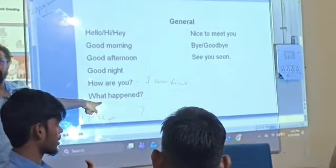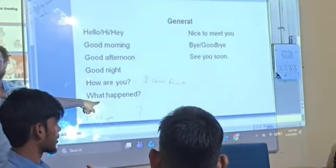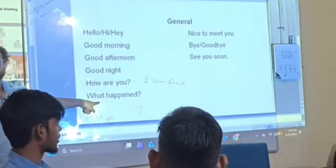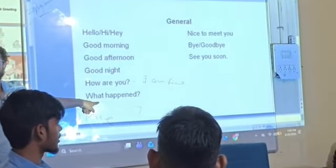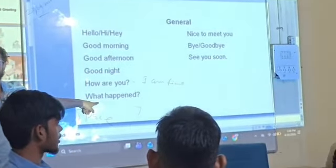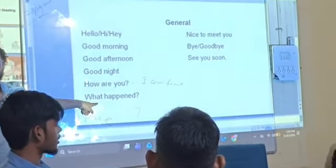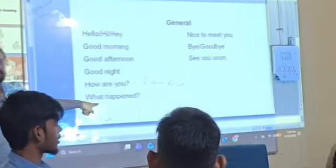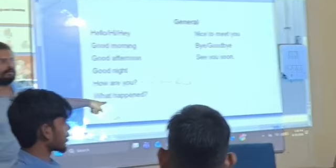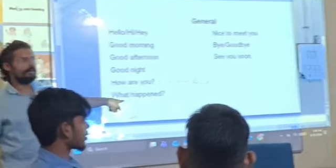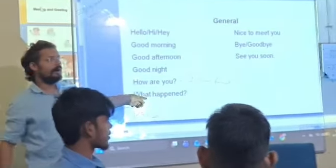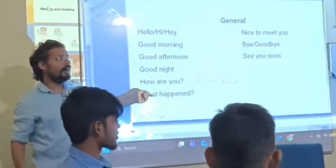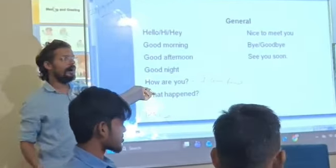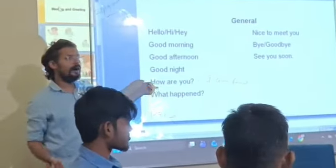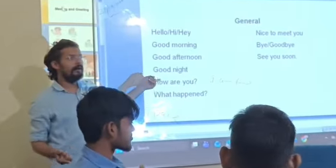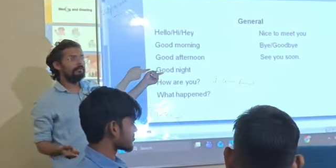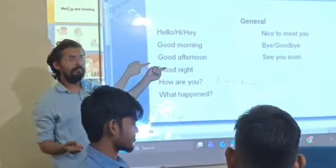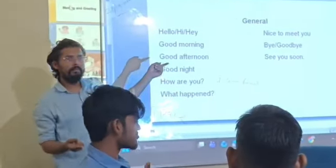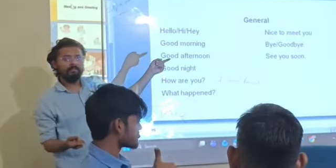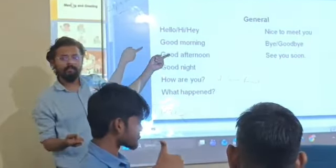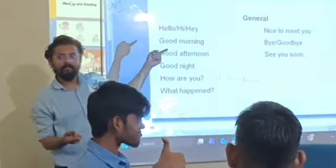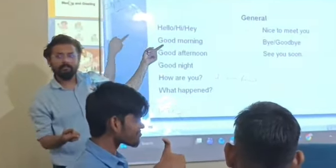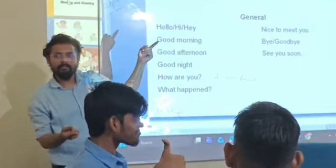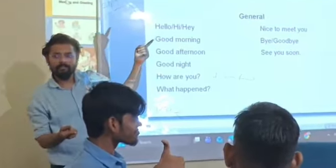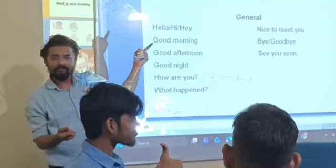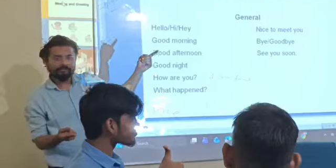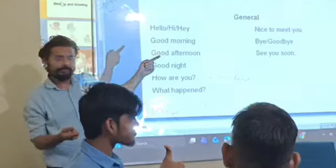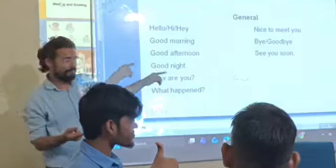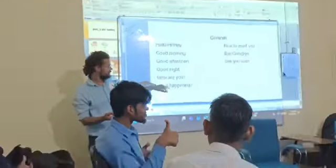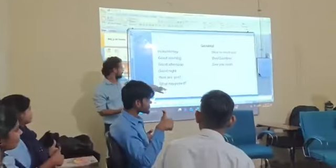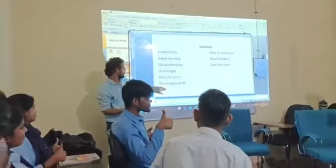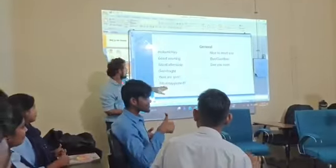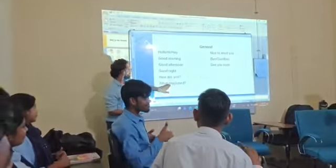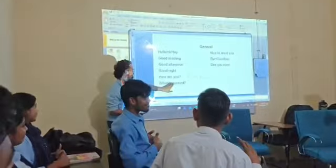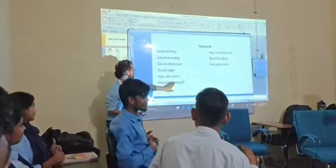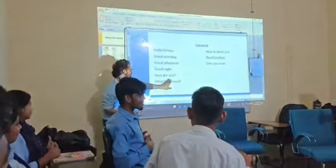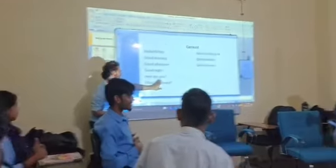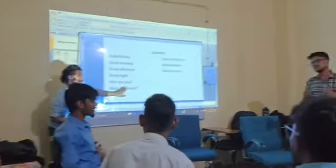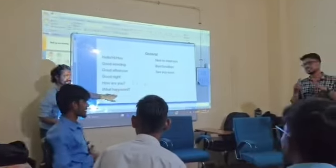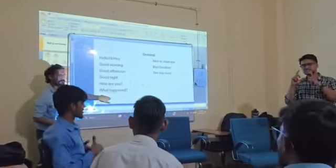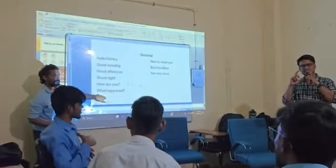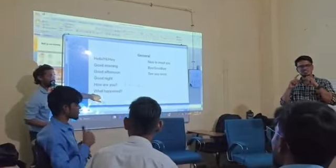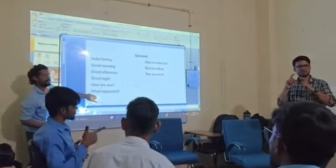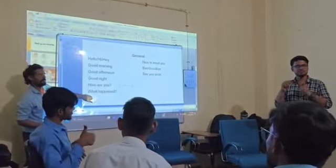मतलब एक्सप्रेशन आएगा, कैसे बोल रहे हैं? हाँ, मैं बहुत बढ़िया हूँ, ऐसे आता है एक्सप्रेशन।